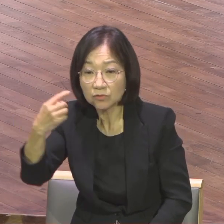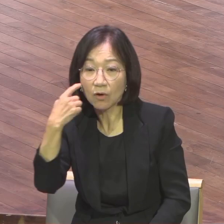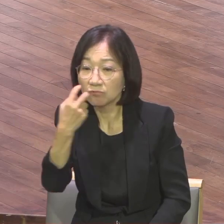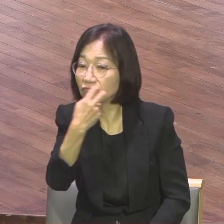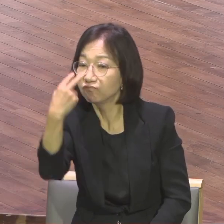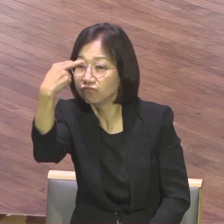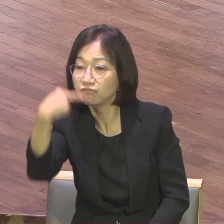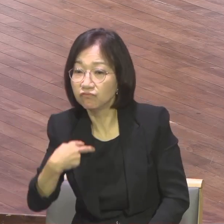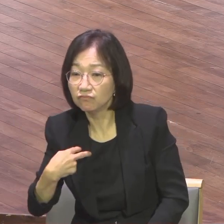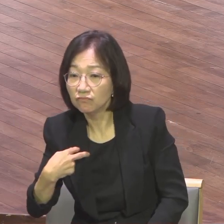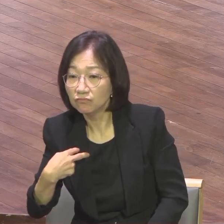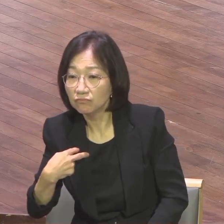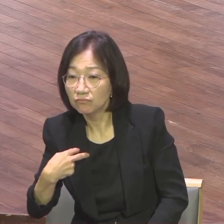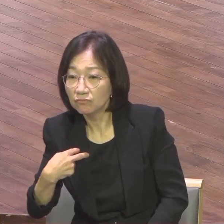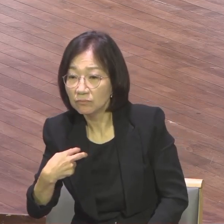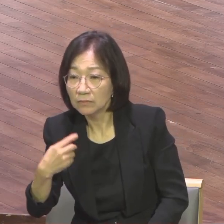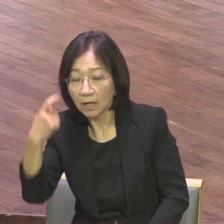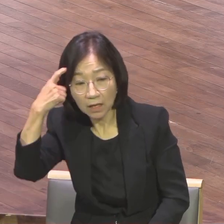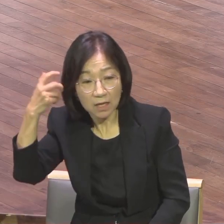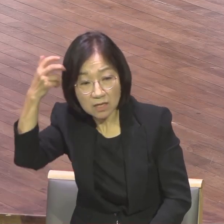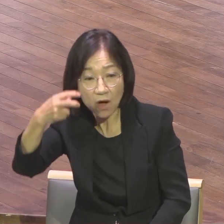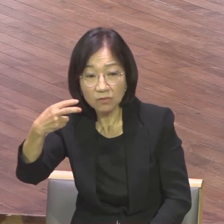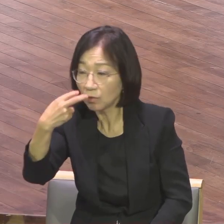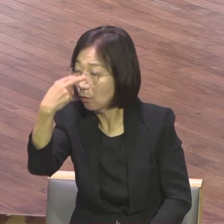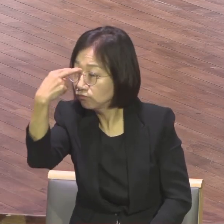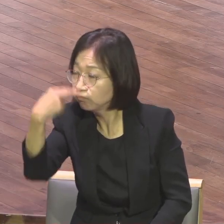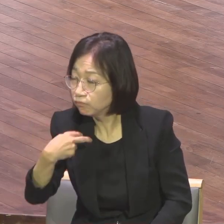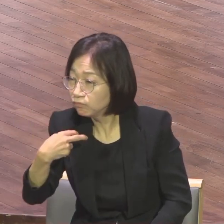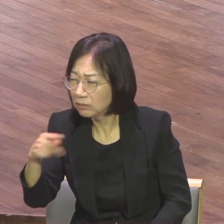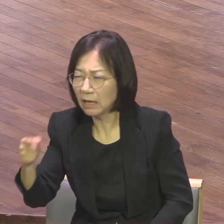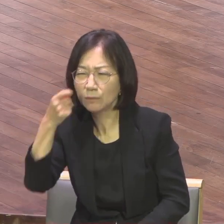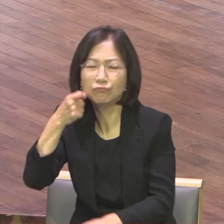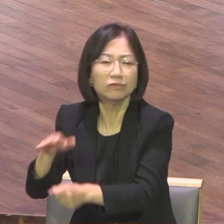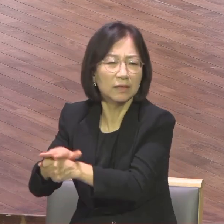참빛이신 예수 그리스도를 만나게 해주기 위해서입니다.